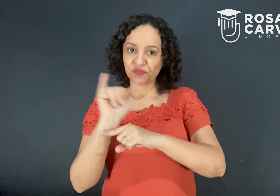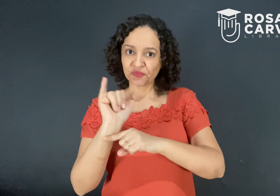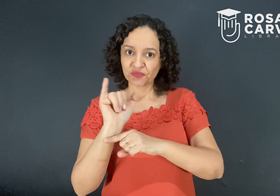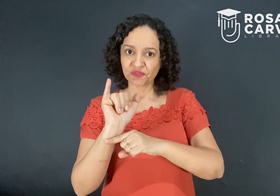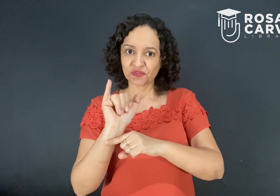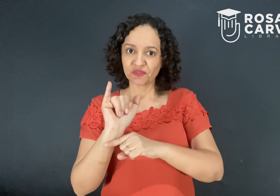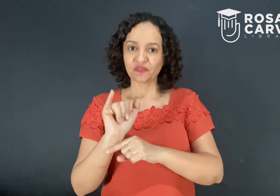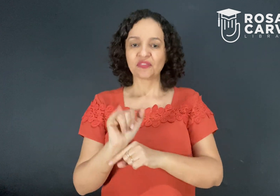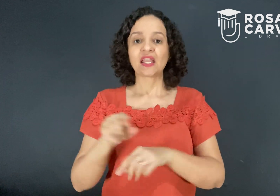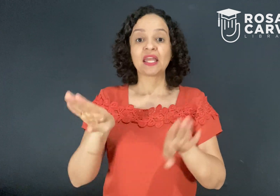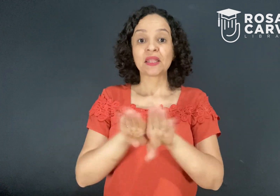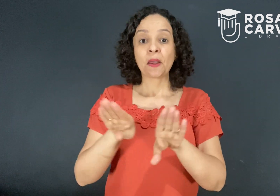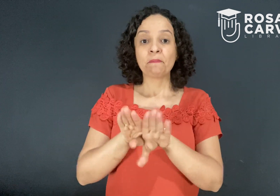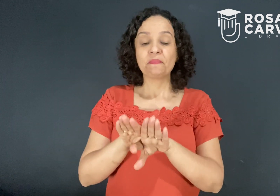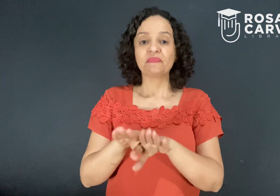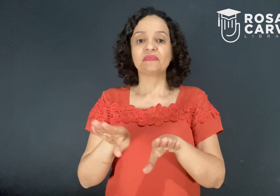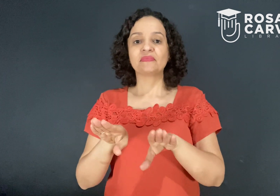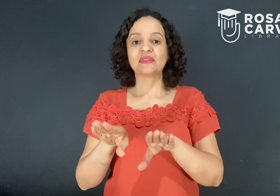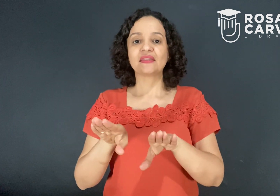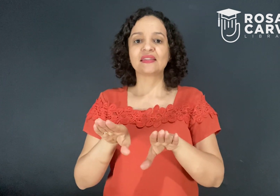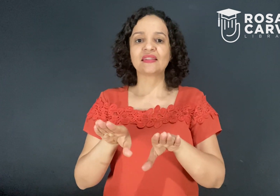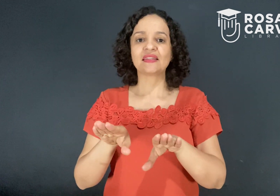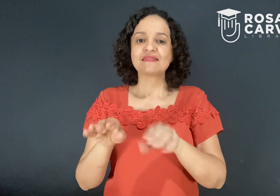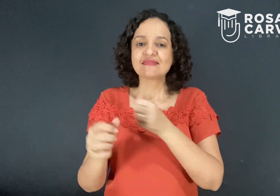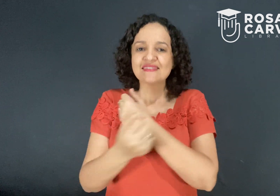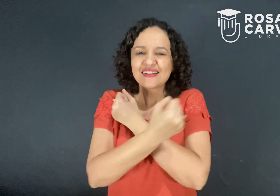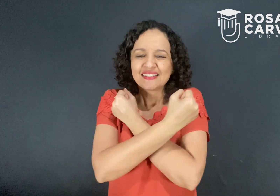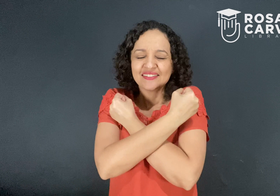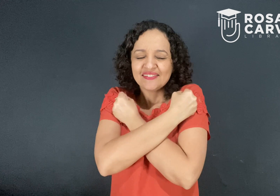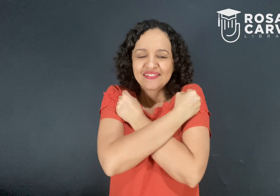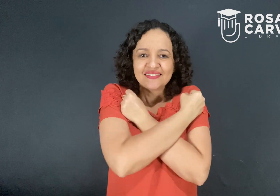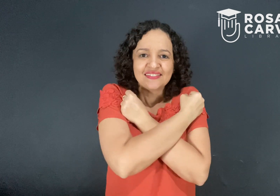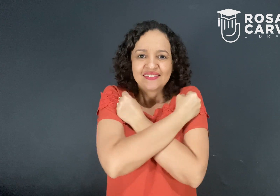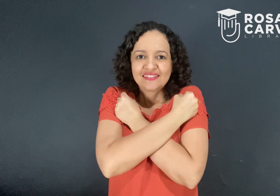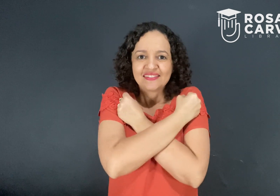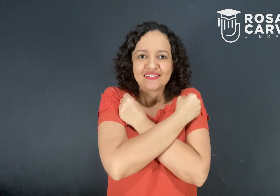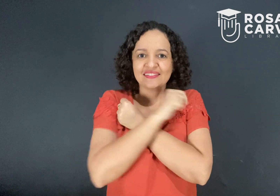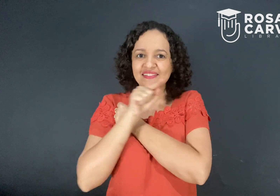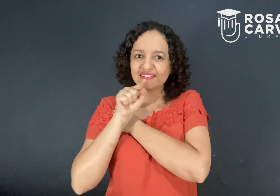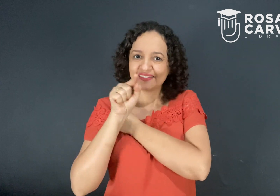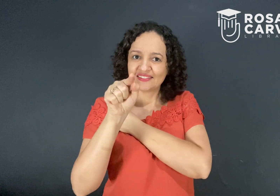conteúdos aqui no nosso canal. Um grande abraço.